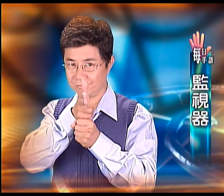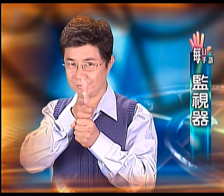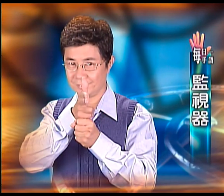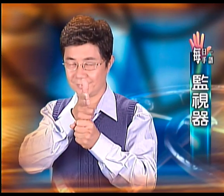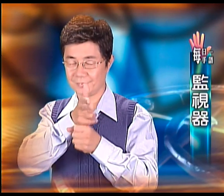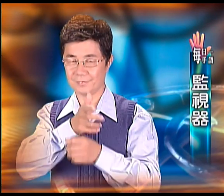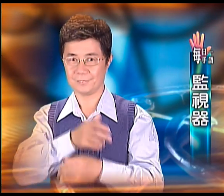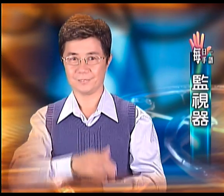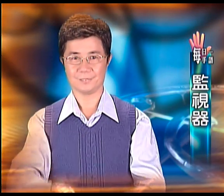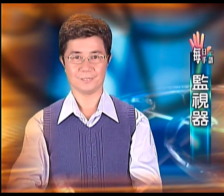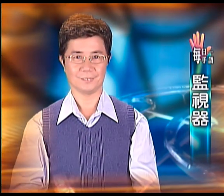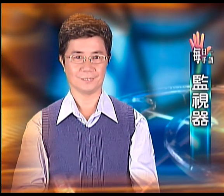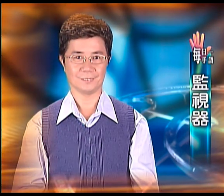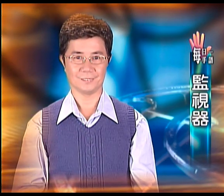移动的样子就可以